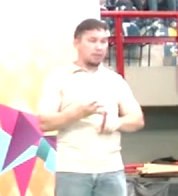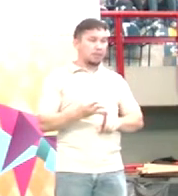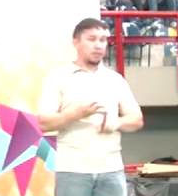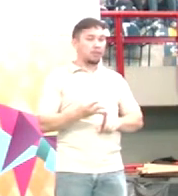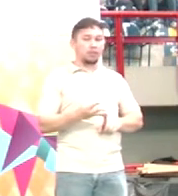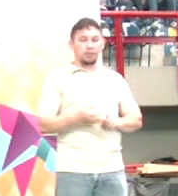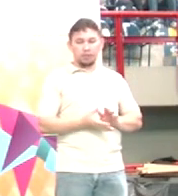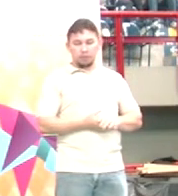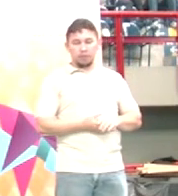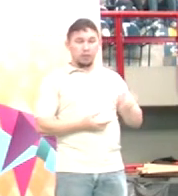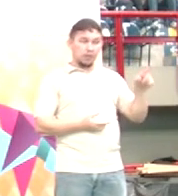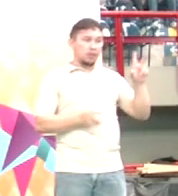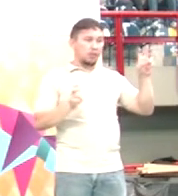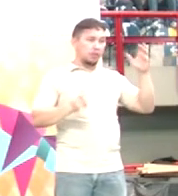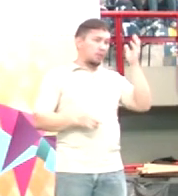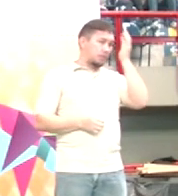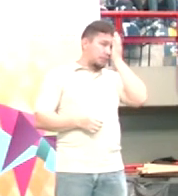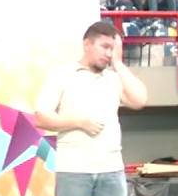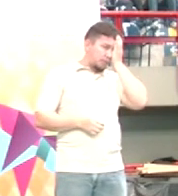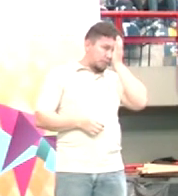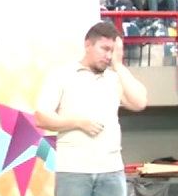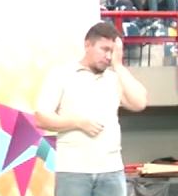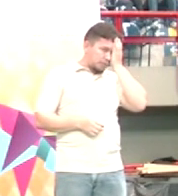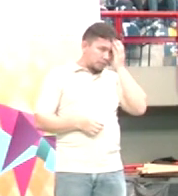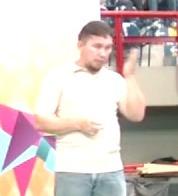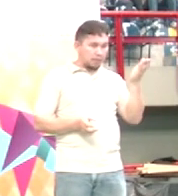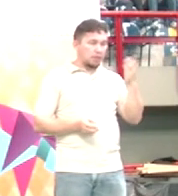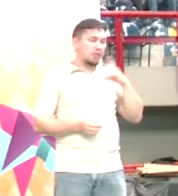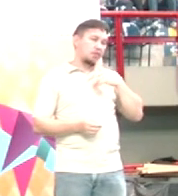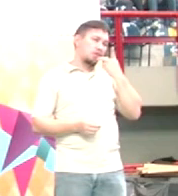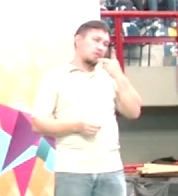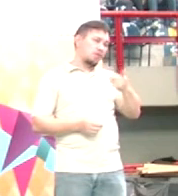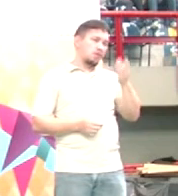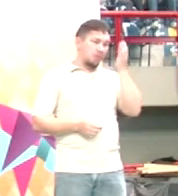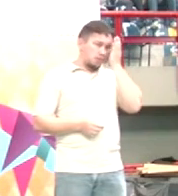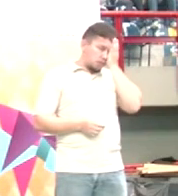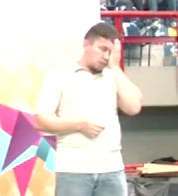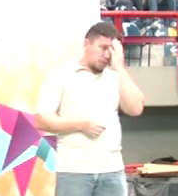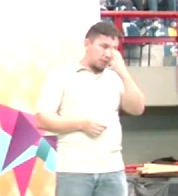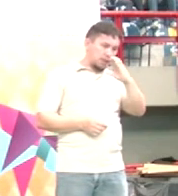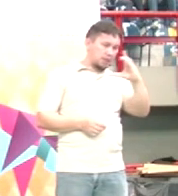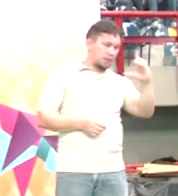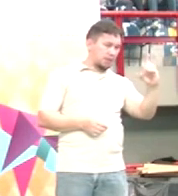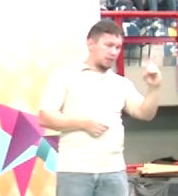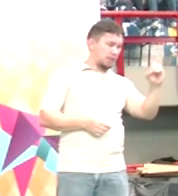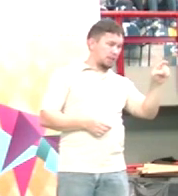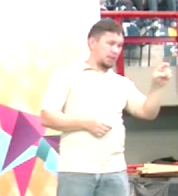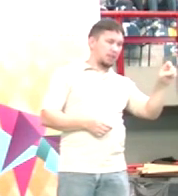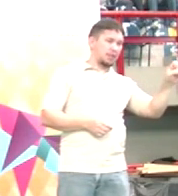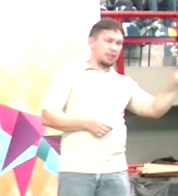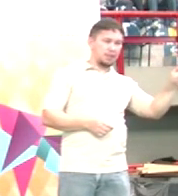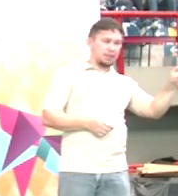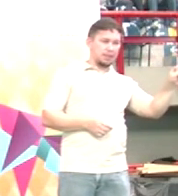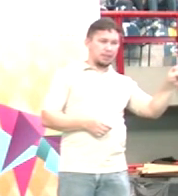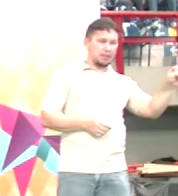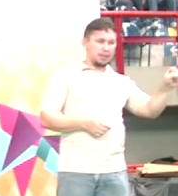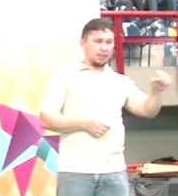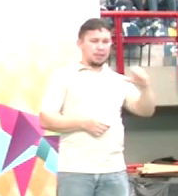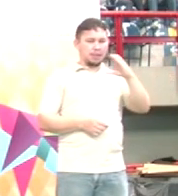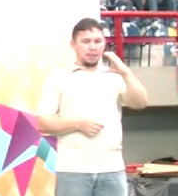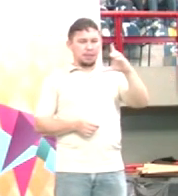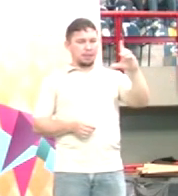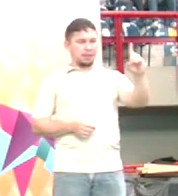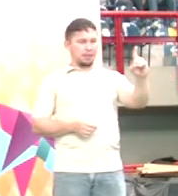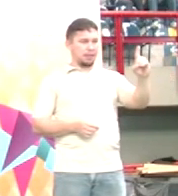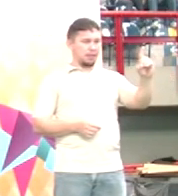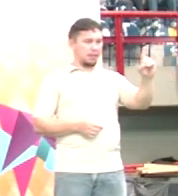o tema for sobre pirataria, aí você vai dizer pirataria de CDs. CD